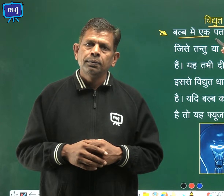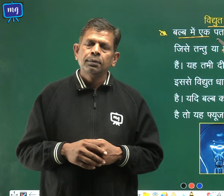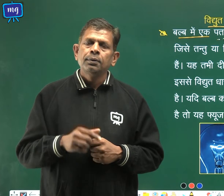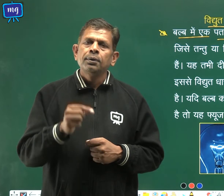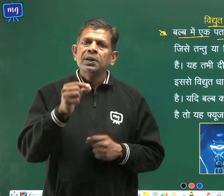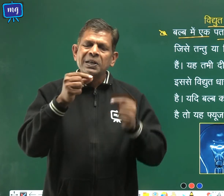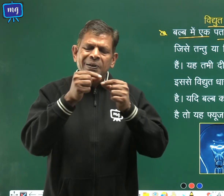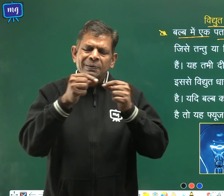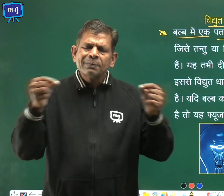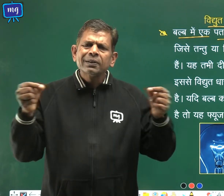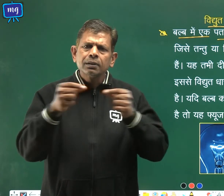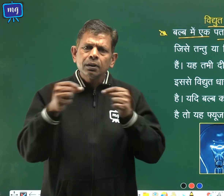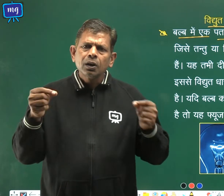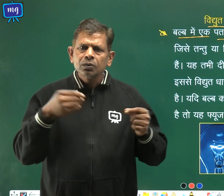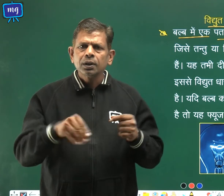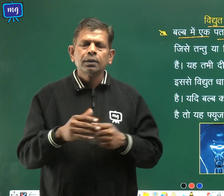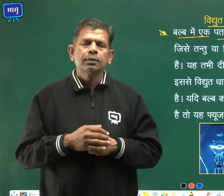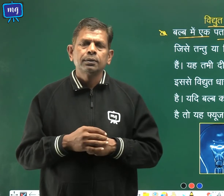पतला तार होता है